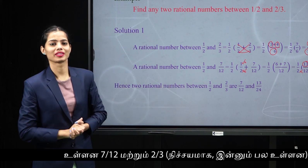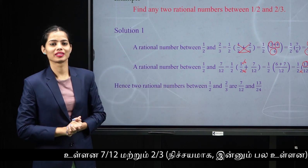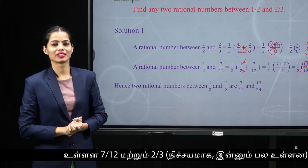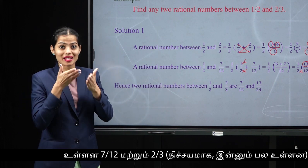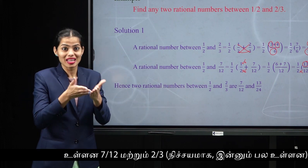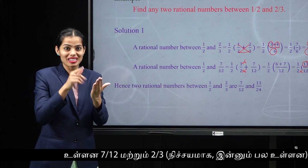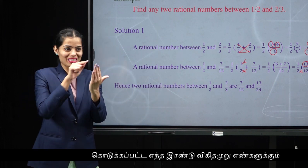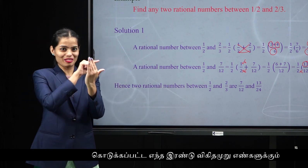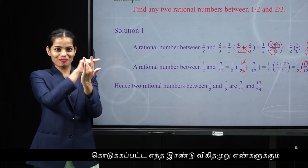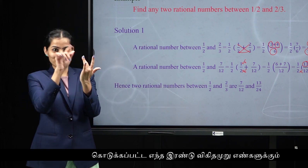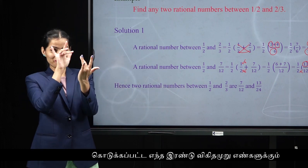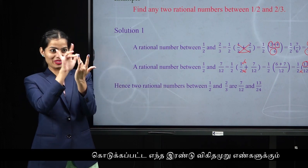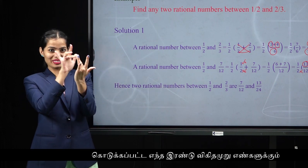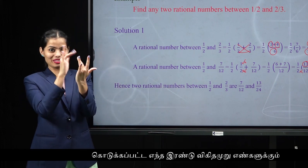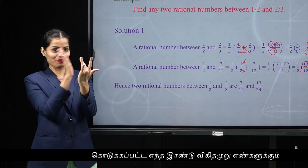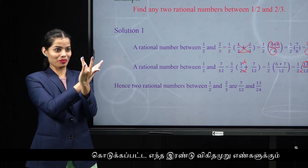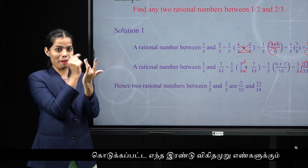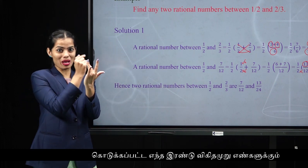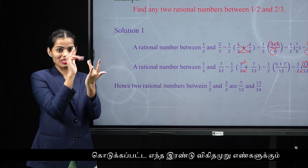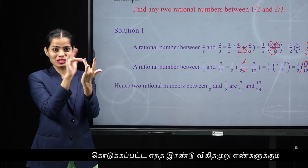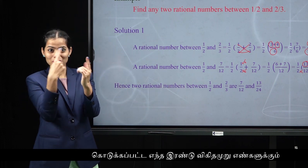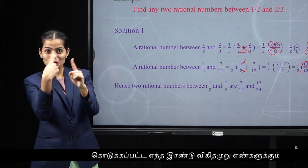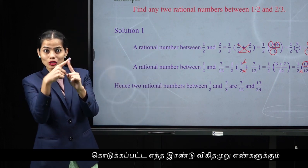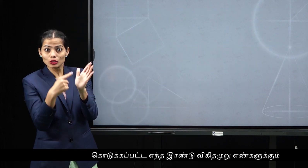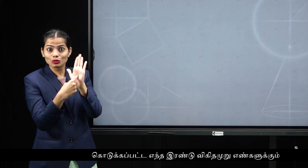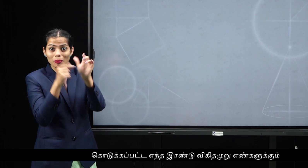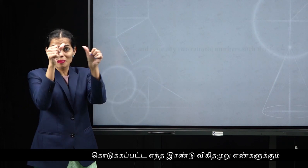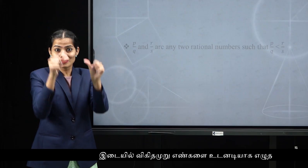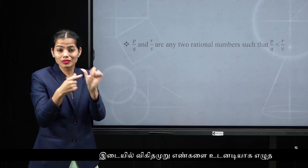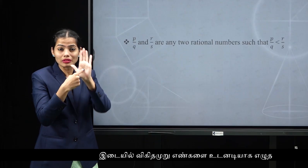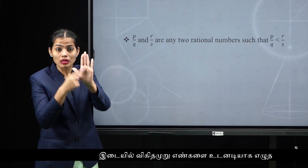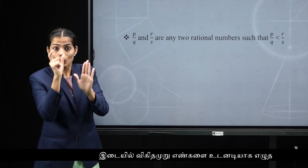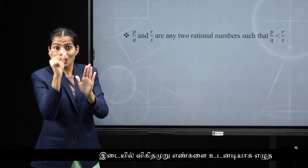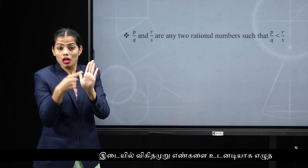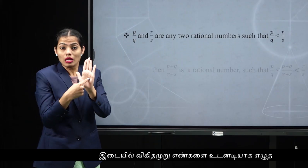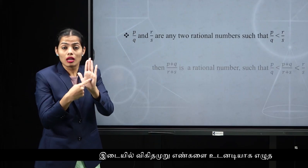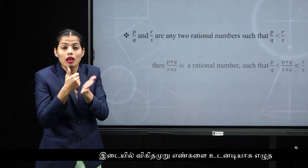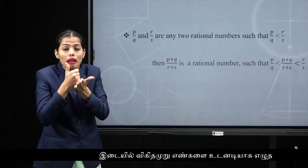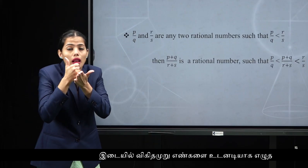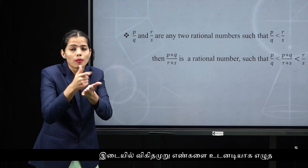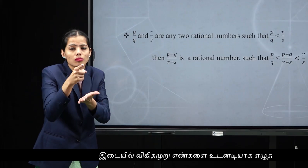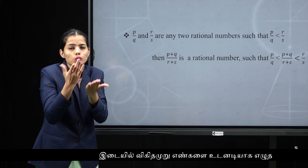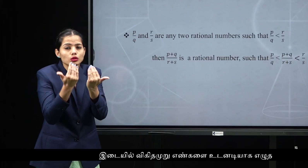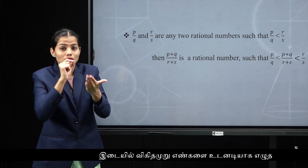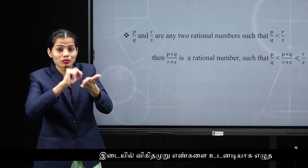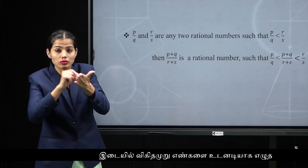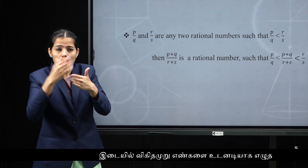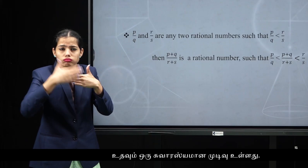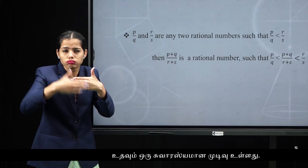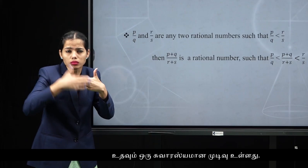பல உள்ளன. கொடுக்கப்பட்ட எந்த 2 விகிதமுறு எண்களுக்கும் இடையில் விகிதமுறு எண்களை உடனடியாக எழுத உதவும்